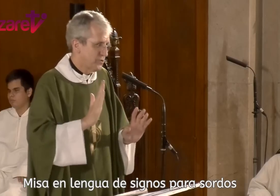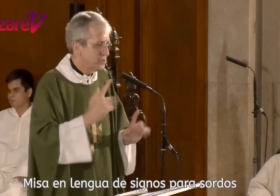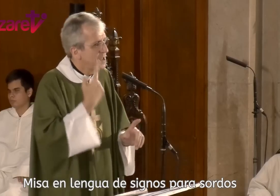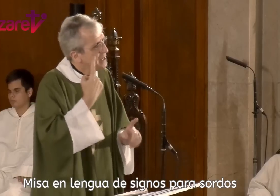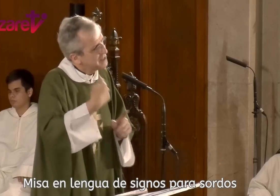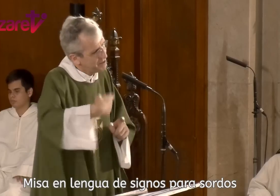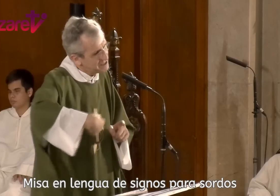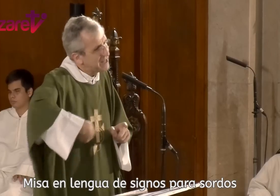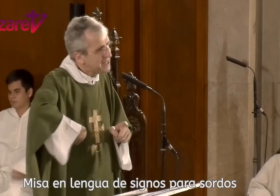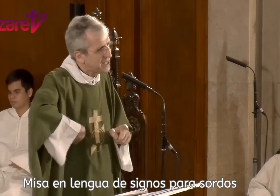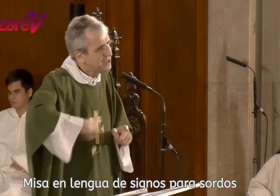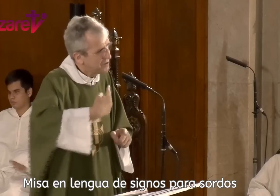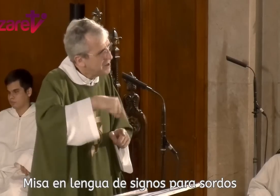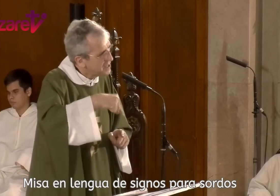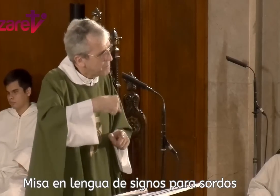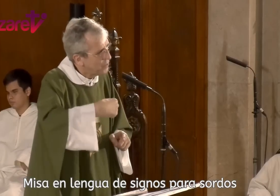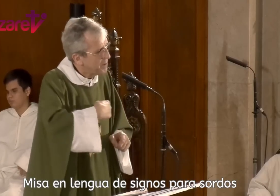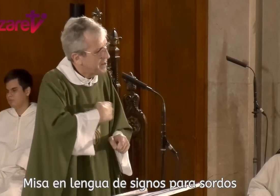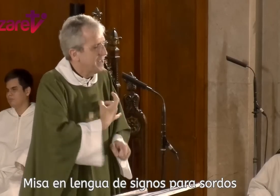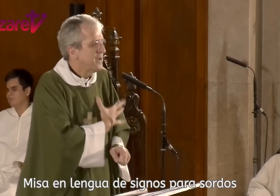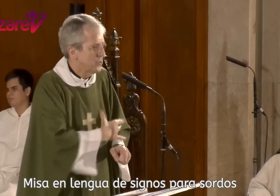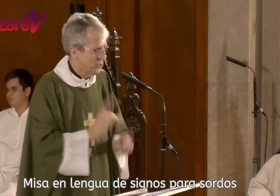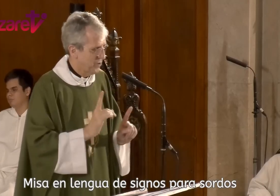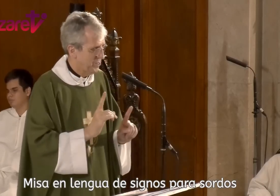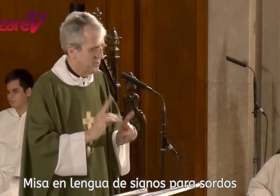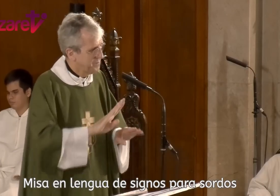nosotros, que es a veces la tentación que puede haber en nuestro corazón.